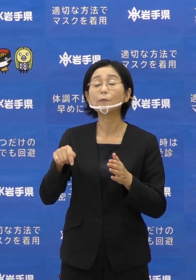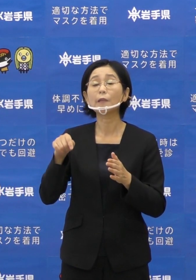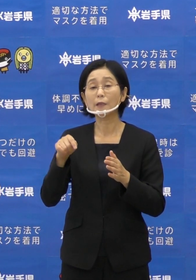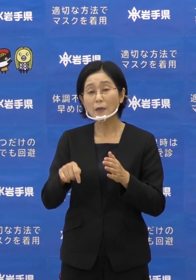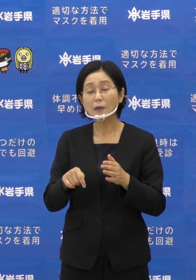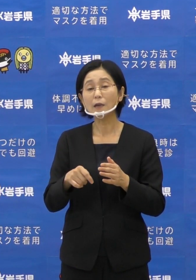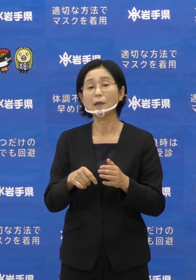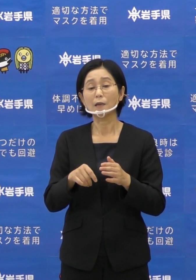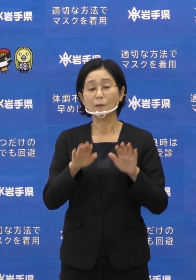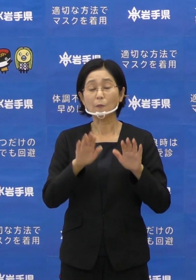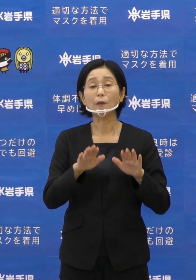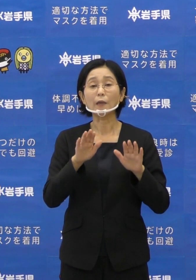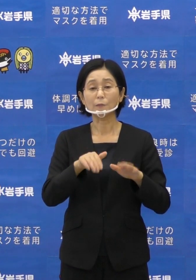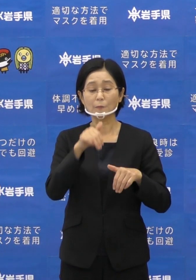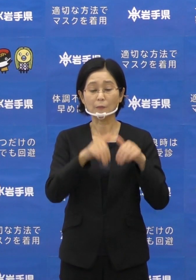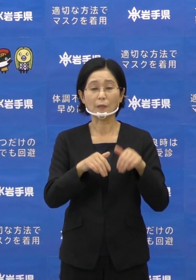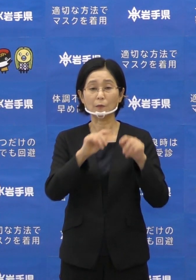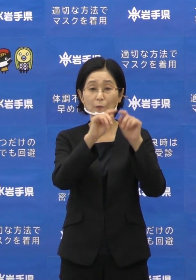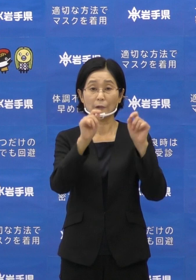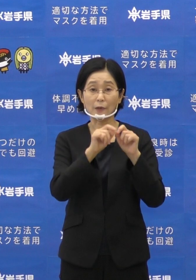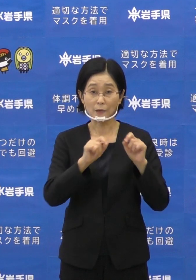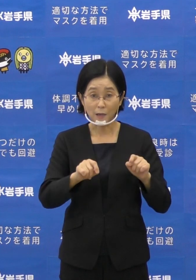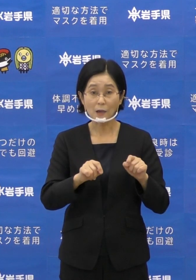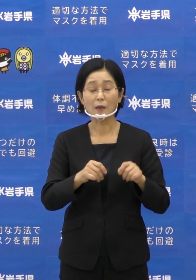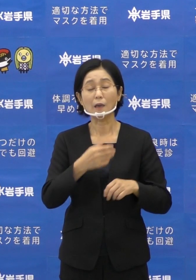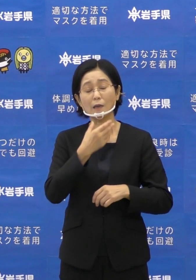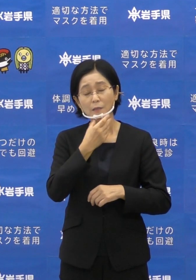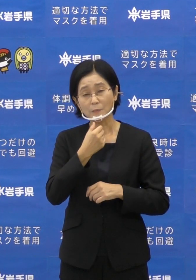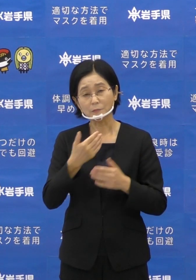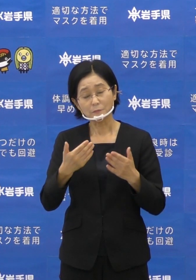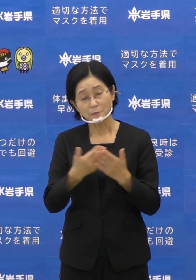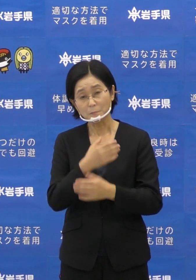るのだと私は確信しております。